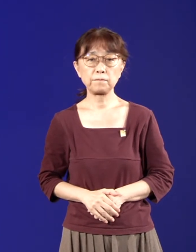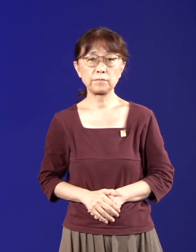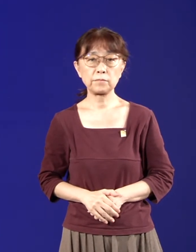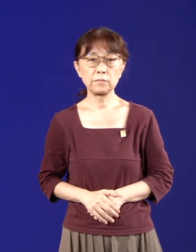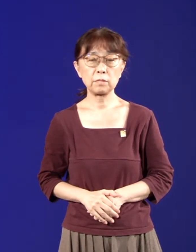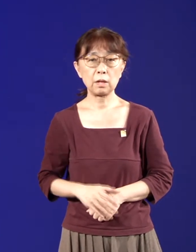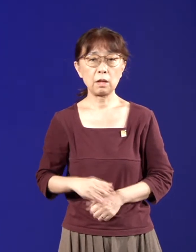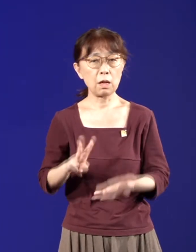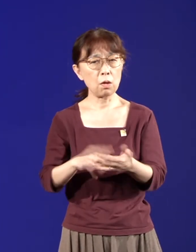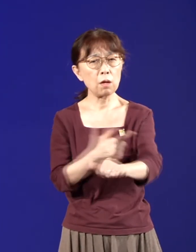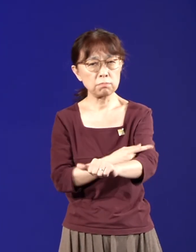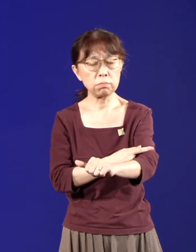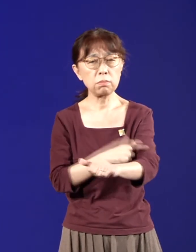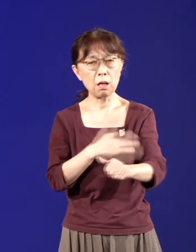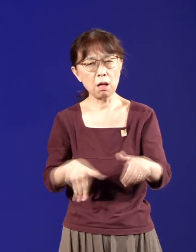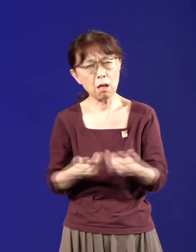副反応に対しまして、